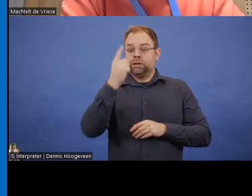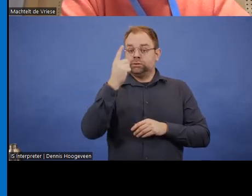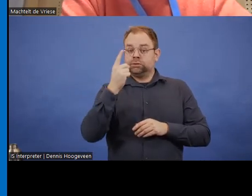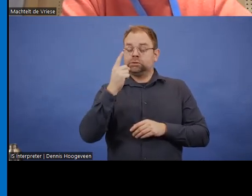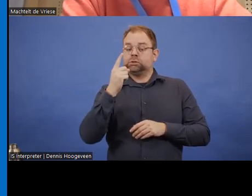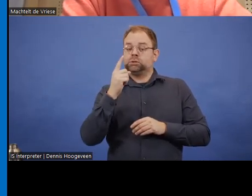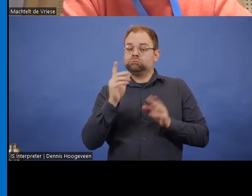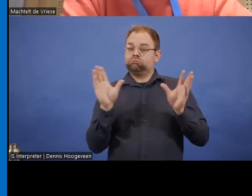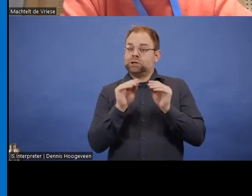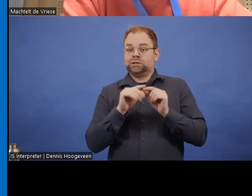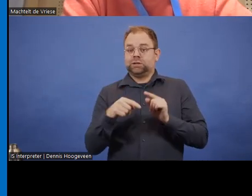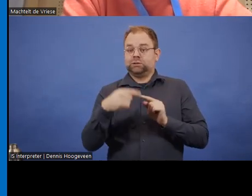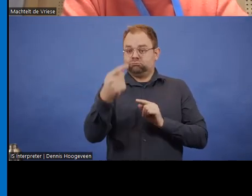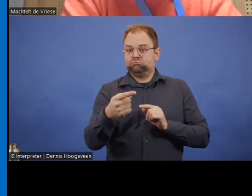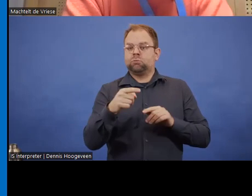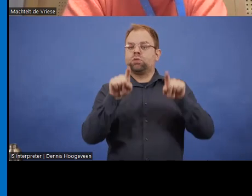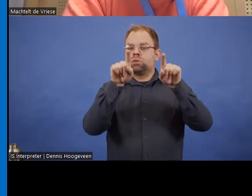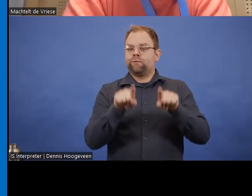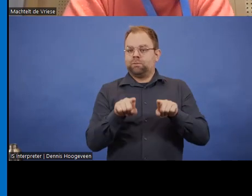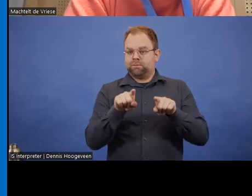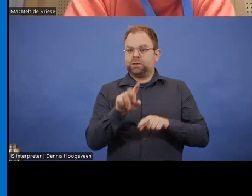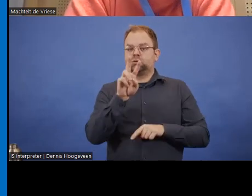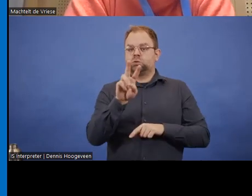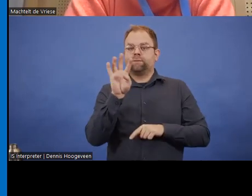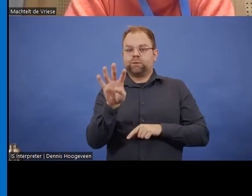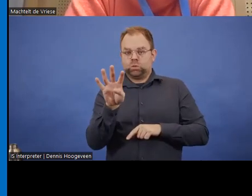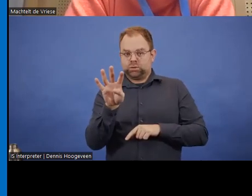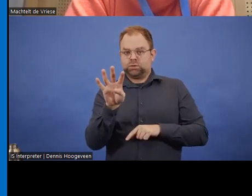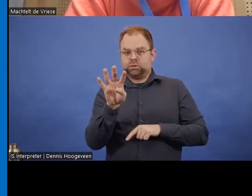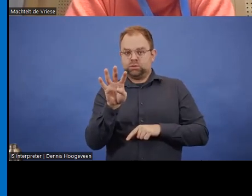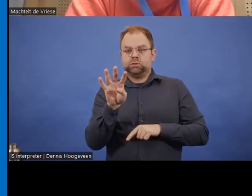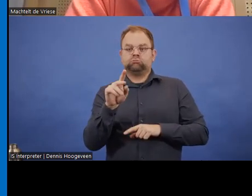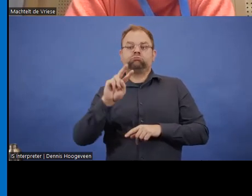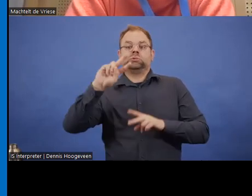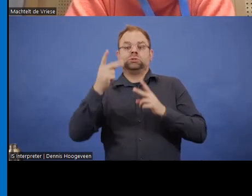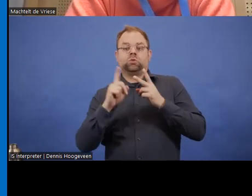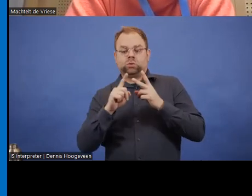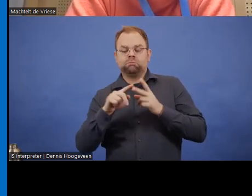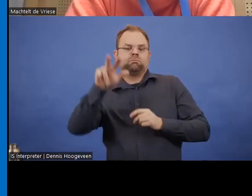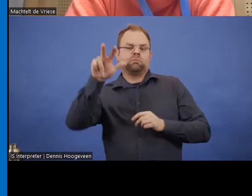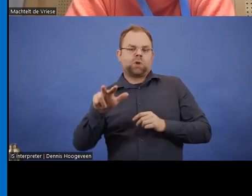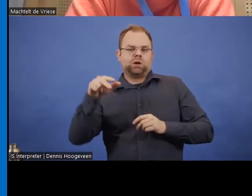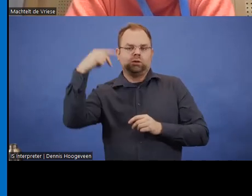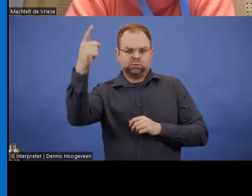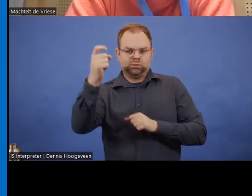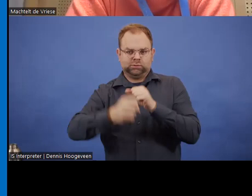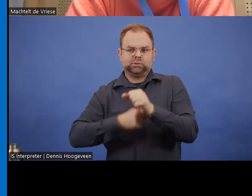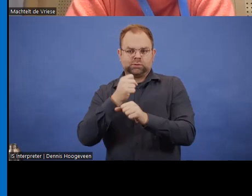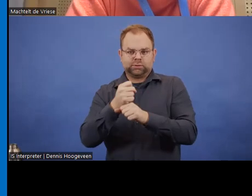marzo. Nosotros tenemos diferentes niveles, el nivel de país, el nivel local, el nivel